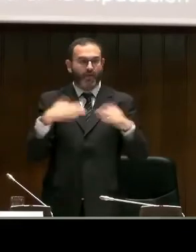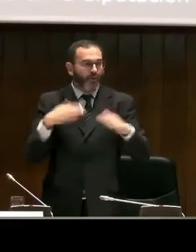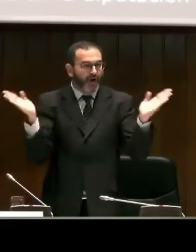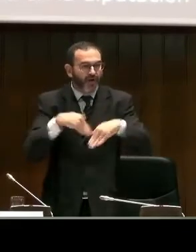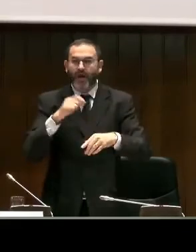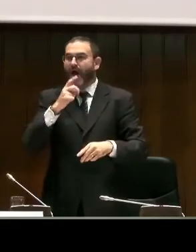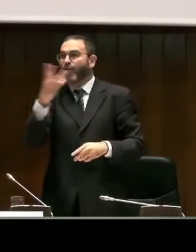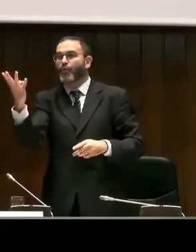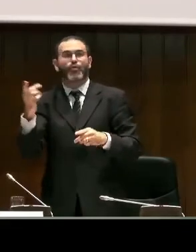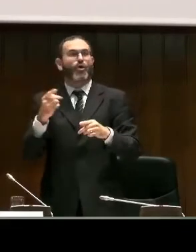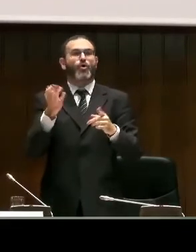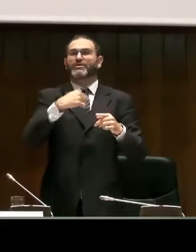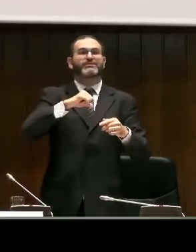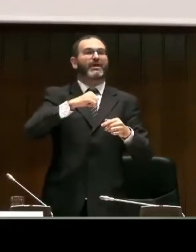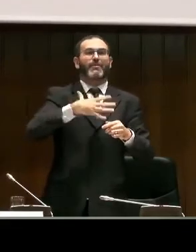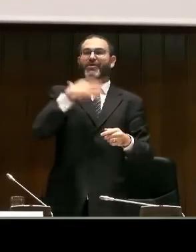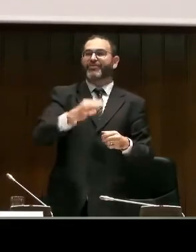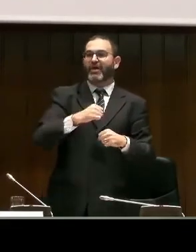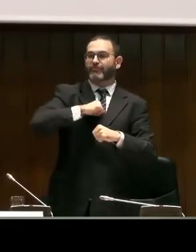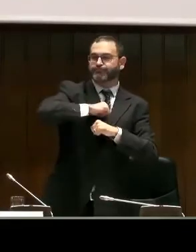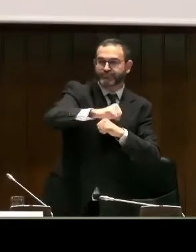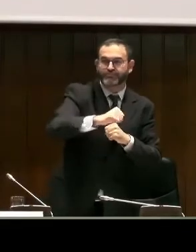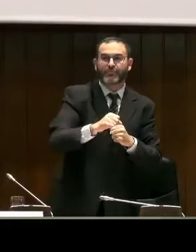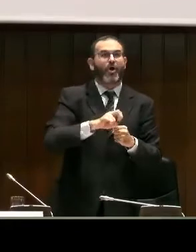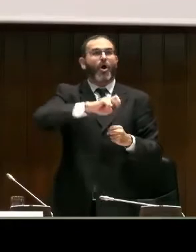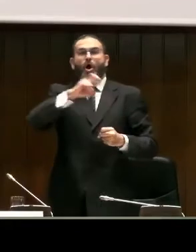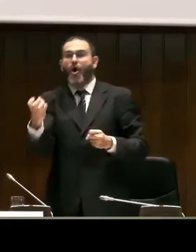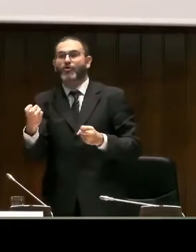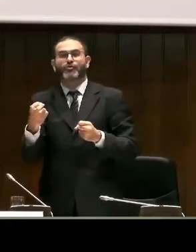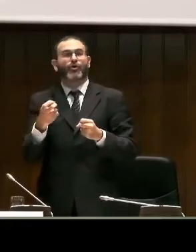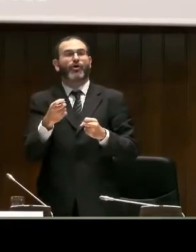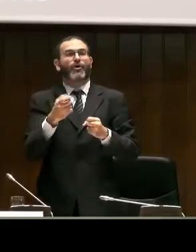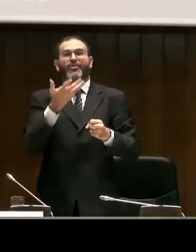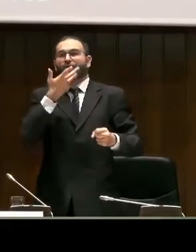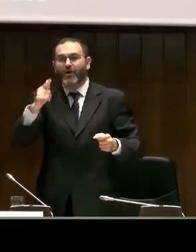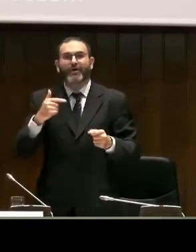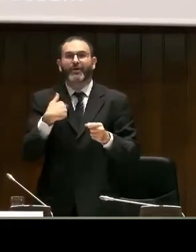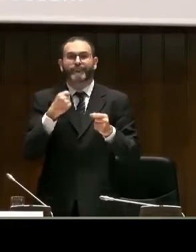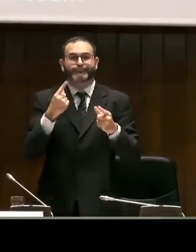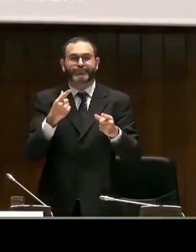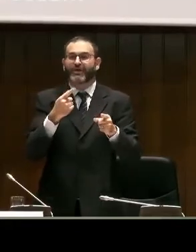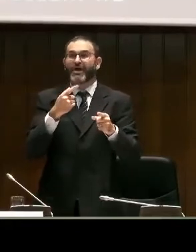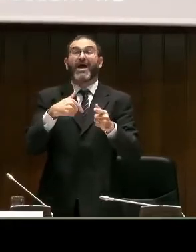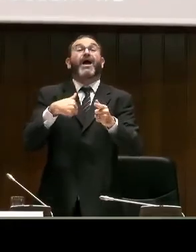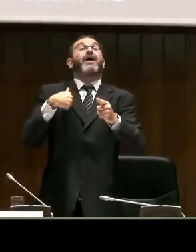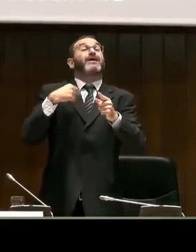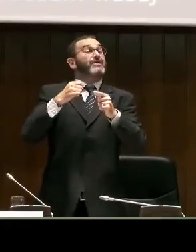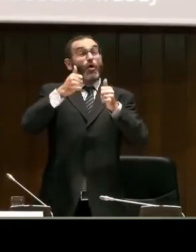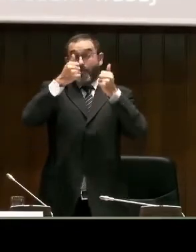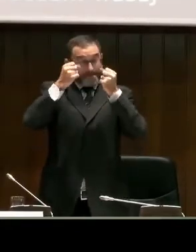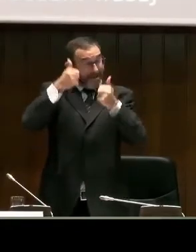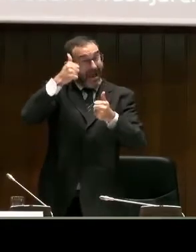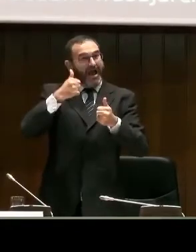tecnológico ni con la banda ancha, wifi y demás, y no tienen la capacidad ni velocidad para contar con el servicio Es